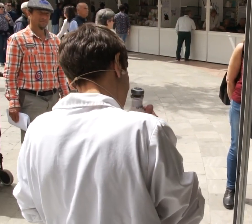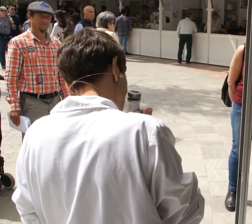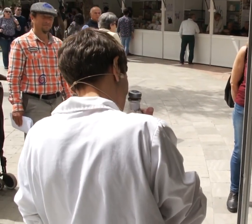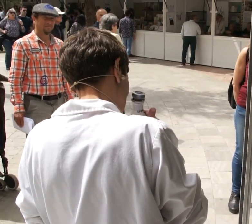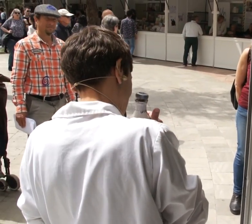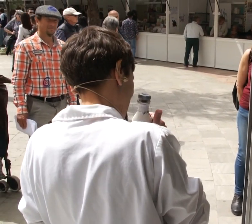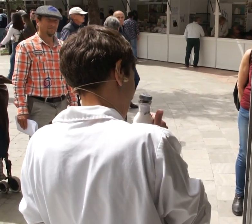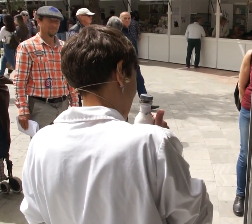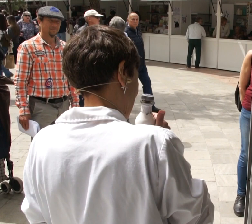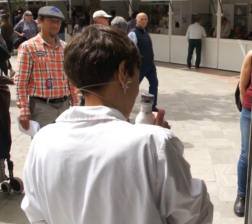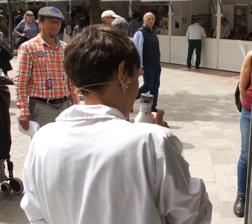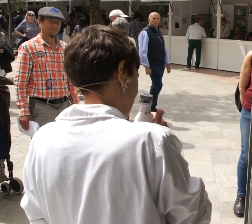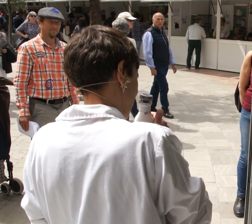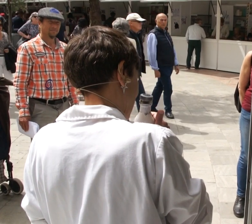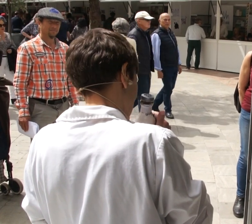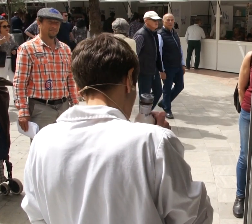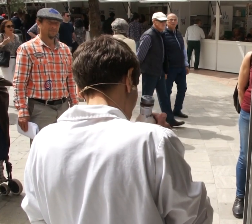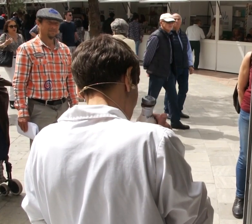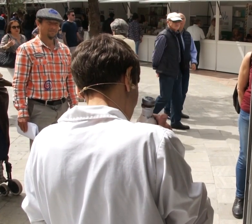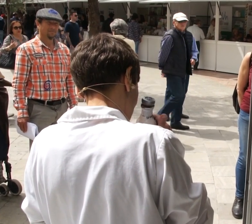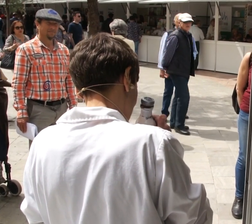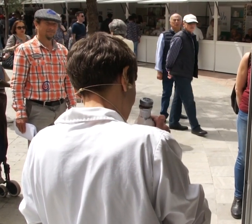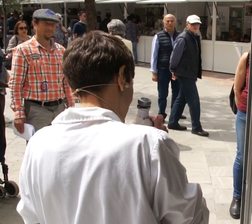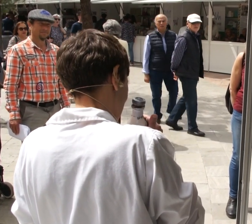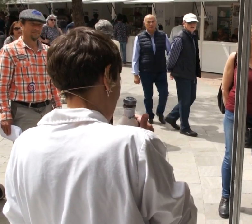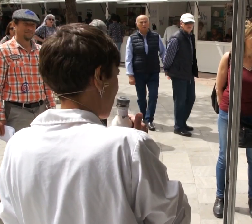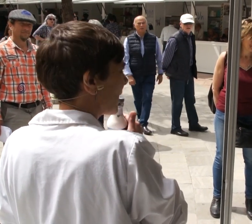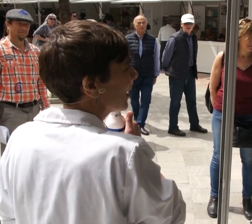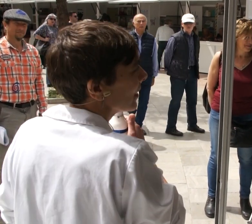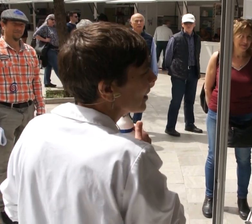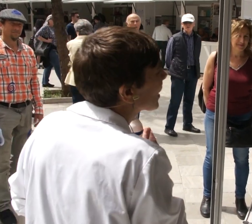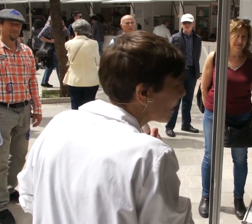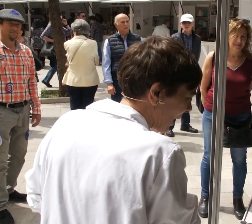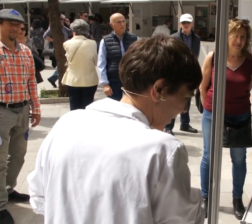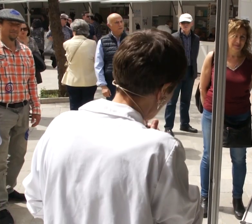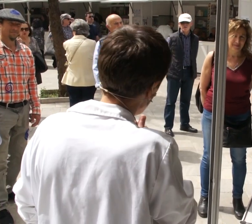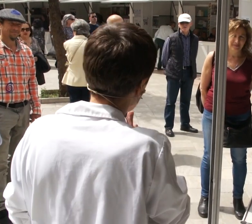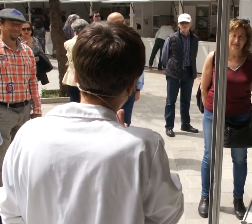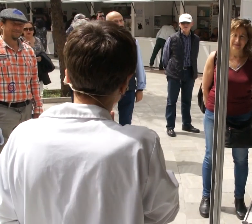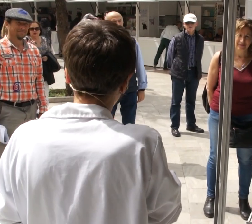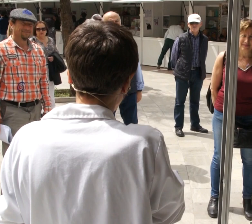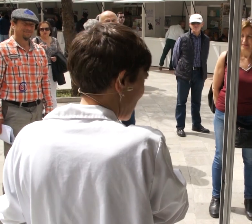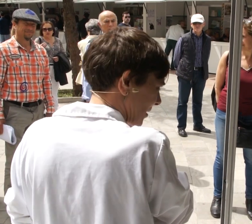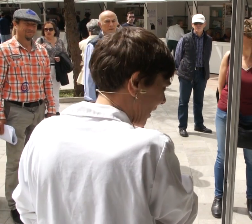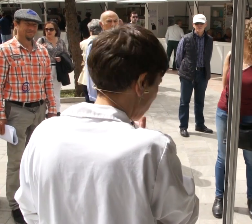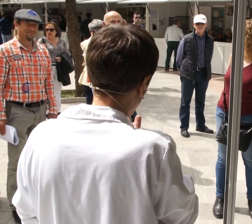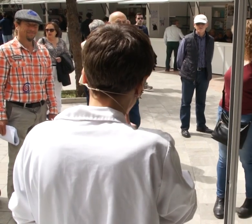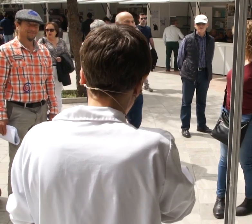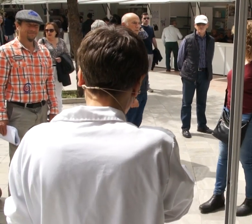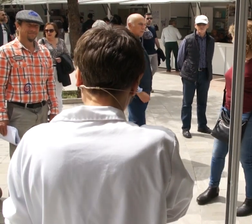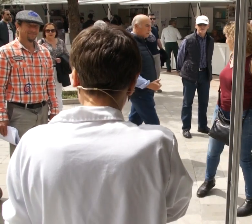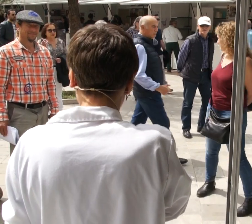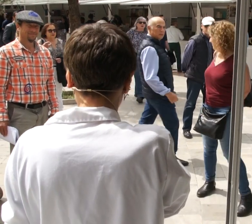Es que es tímida. ¿Te da lo mismo? Bueno, venga, dice que da igual. No hace falta, no te preocupes, que sale él